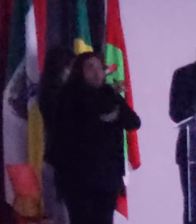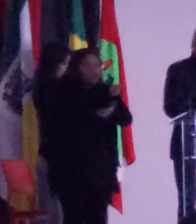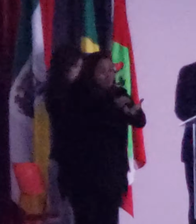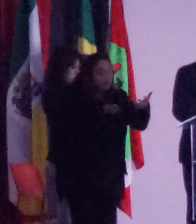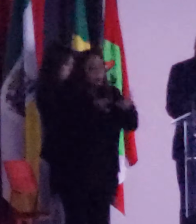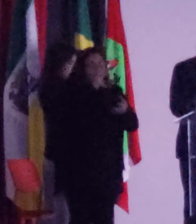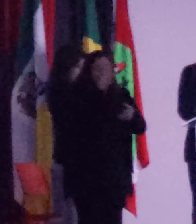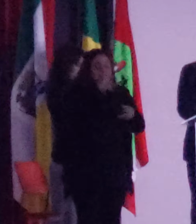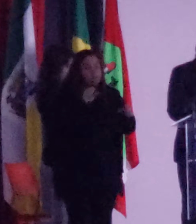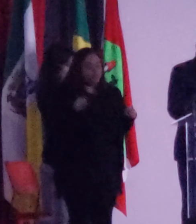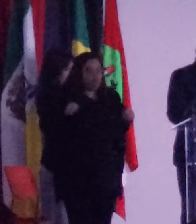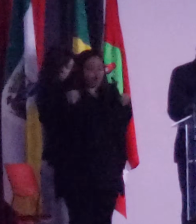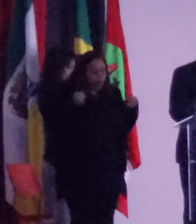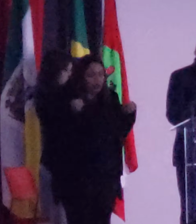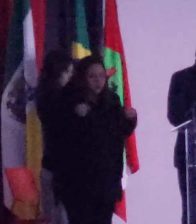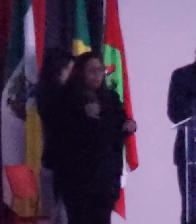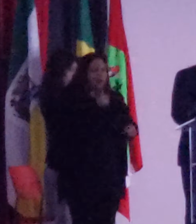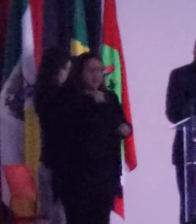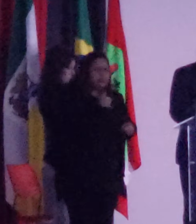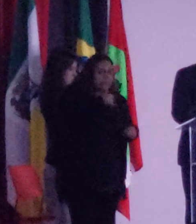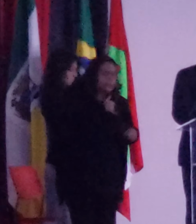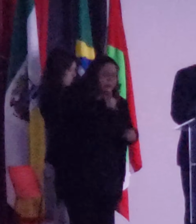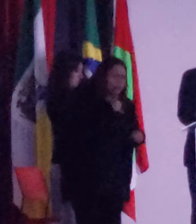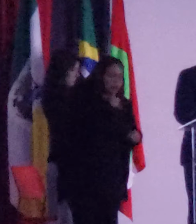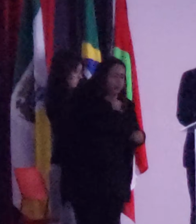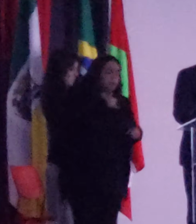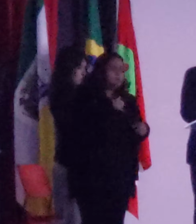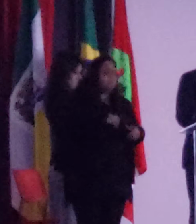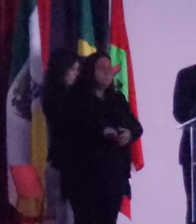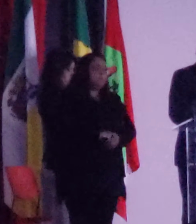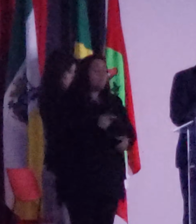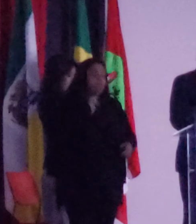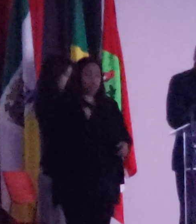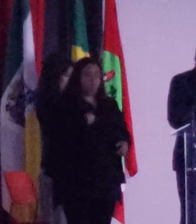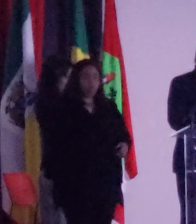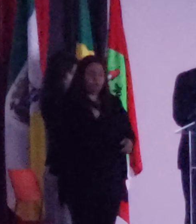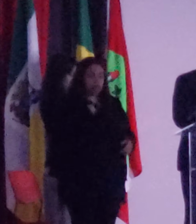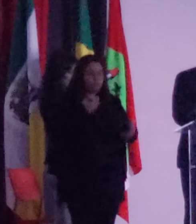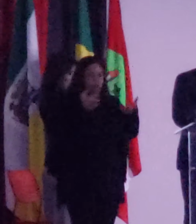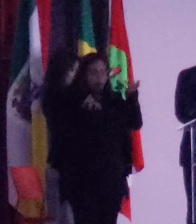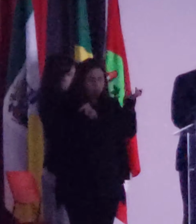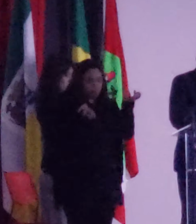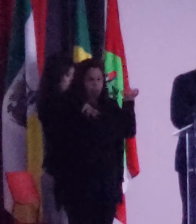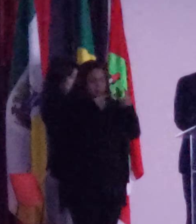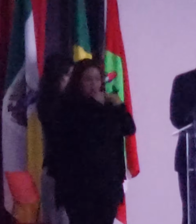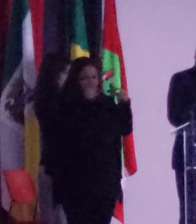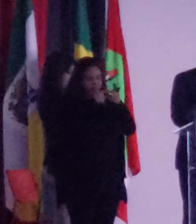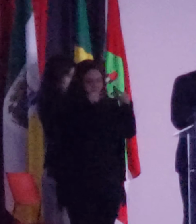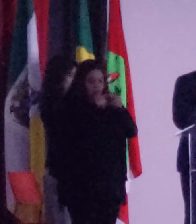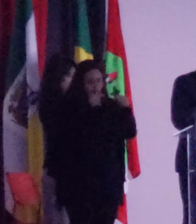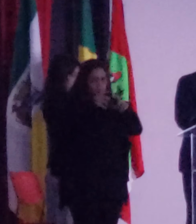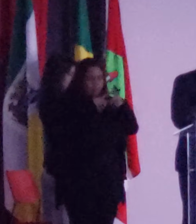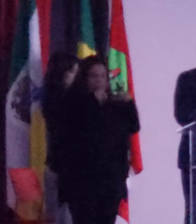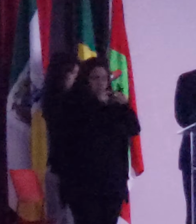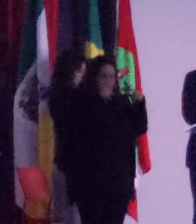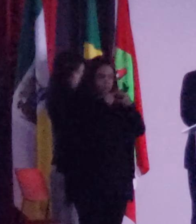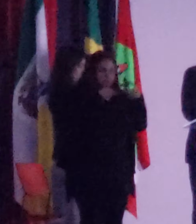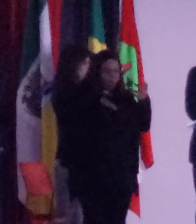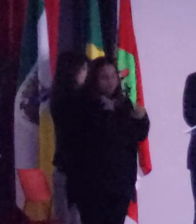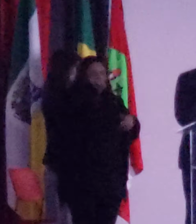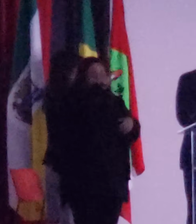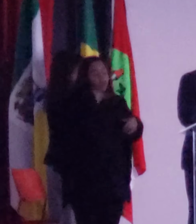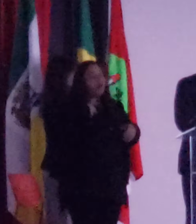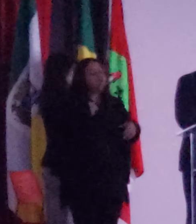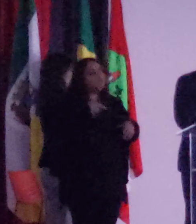forte. Eu vou dar um exemplo. Eu moro em Brasília, hoje eu presido do BRAM,